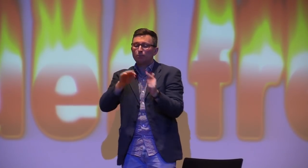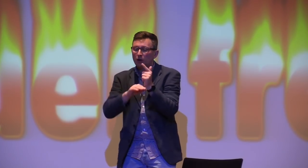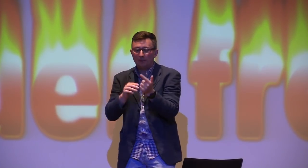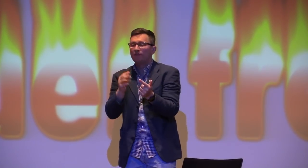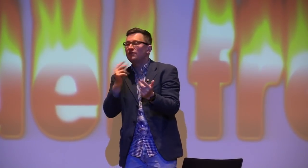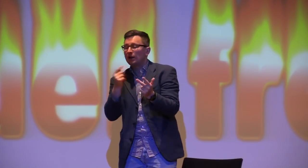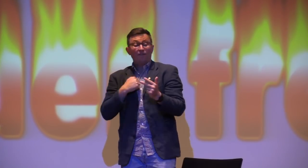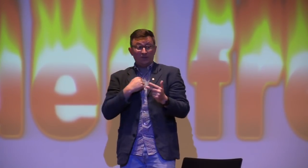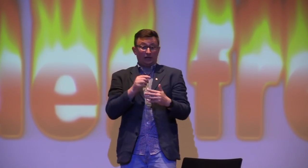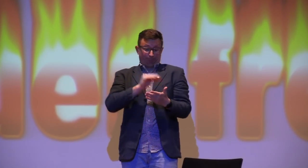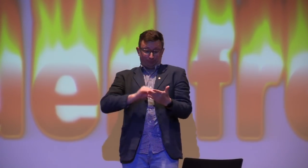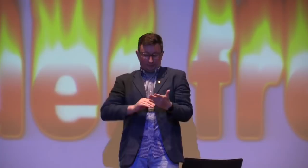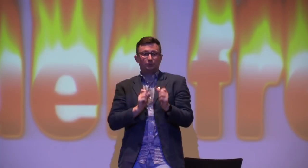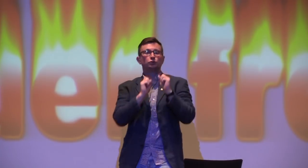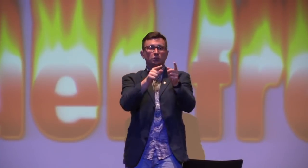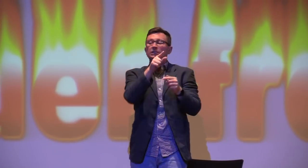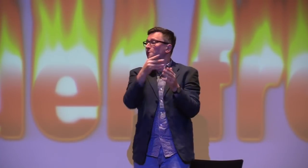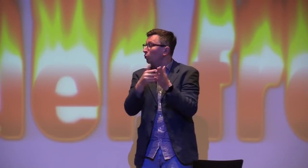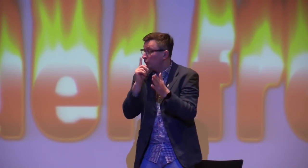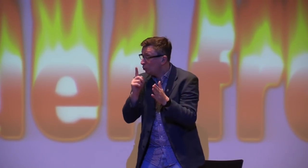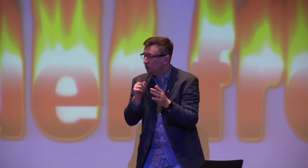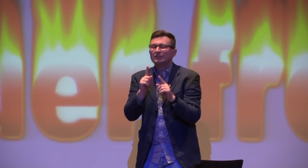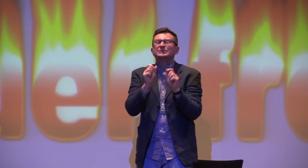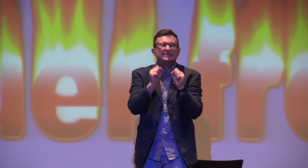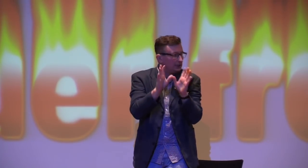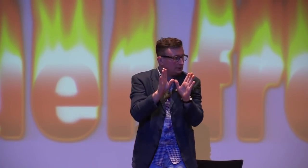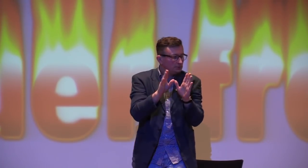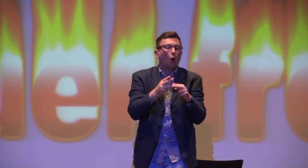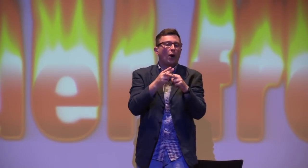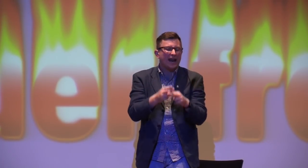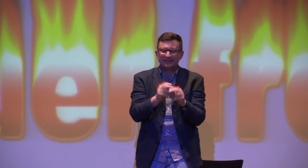ob die Bedingungen eines Projektes sind, also wann ist der Anfang, wann das Ende.